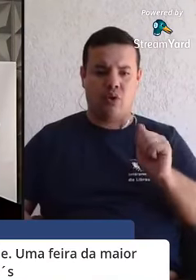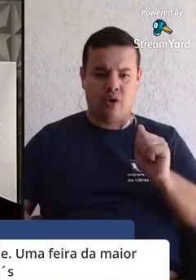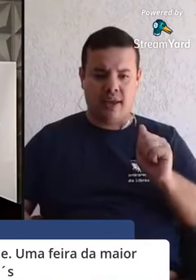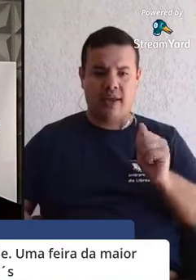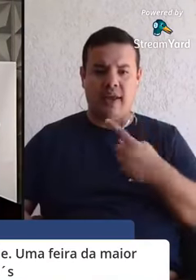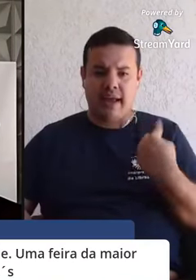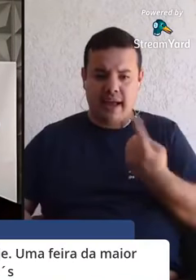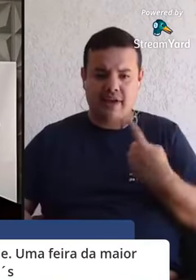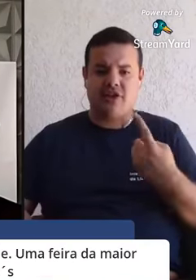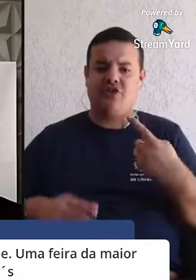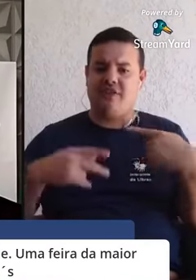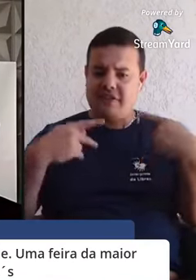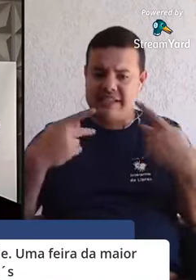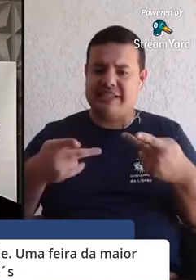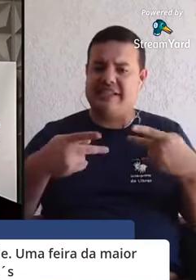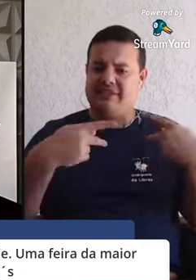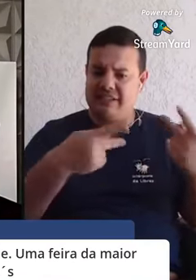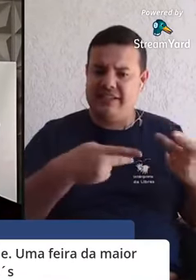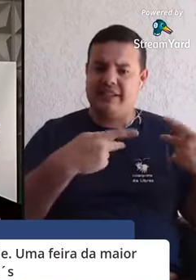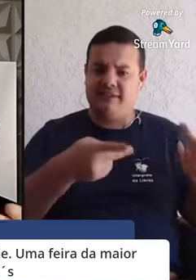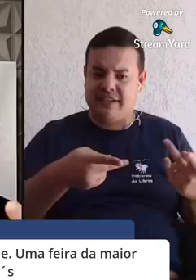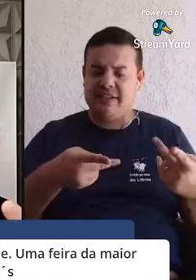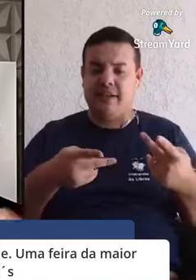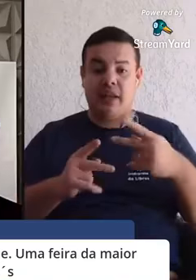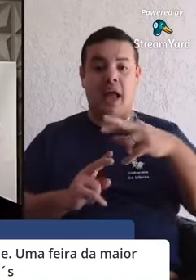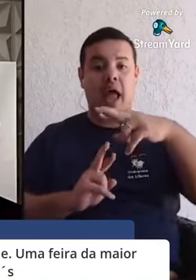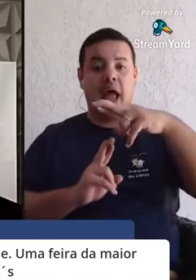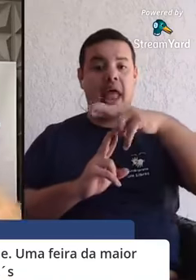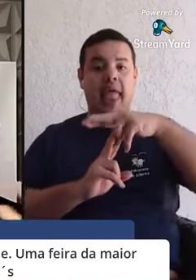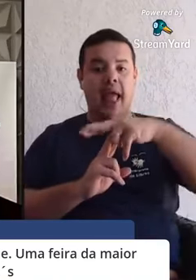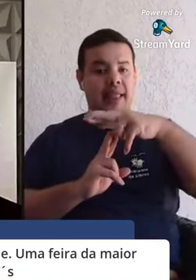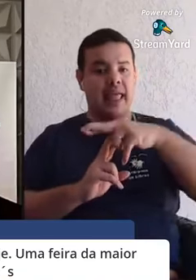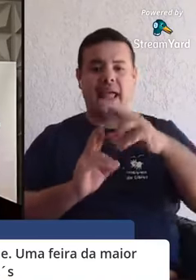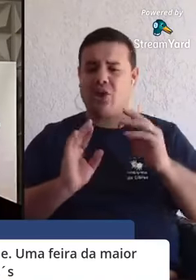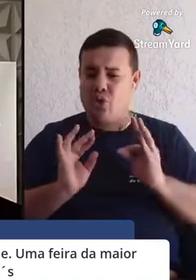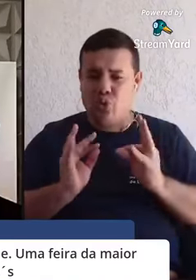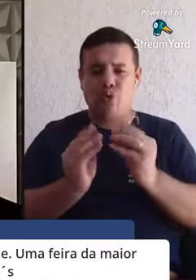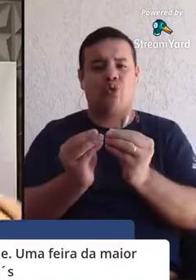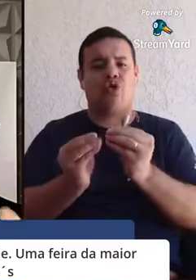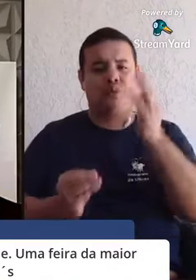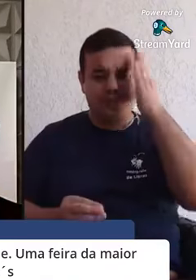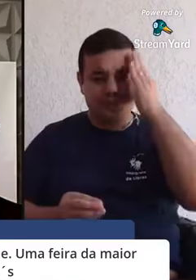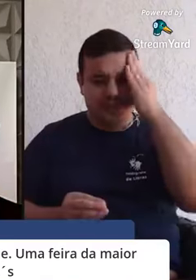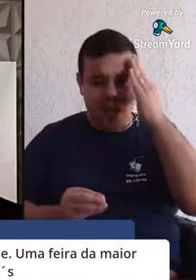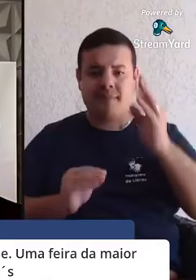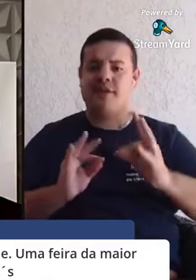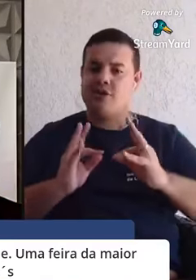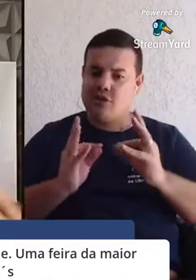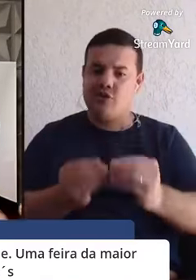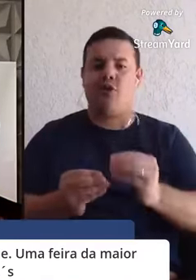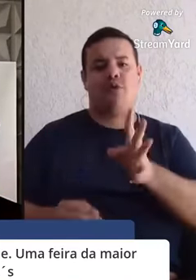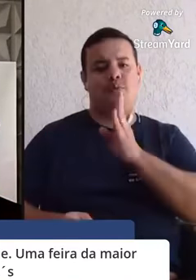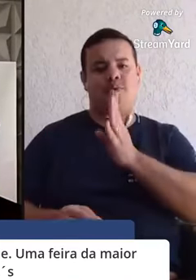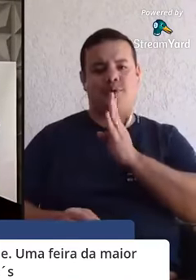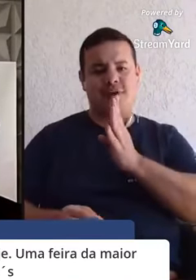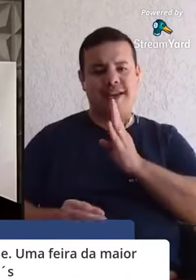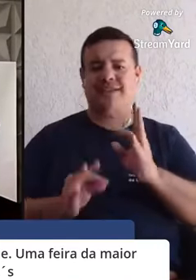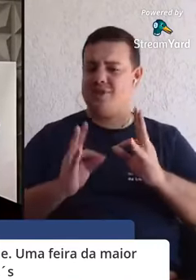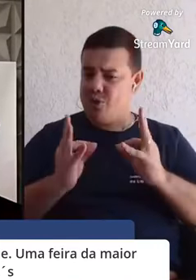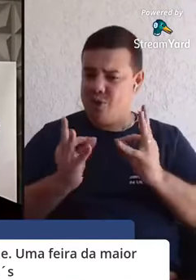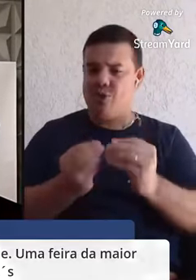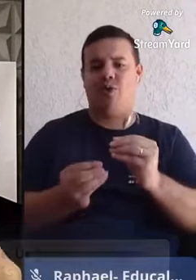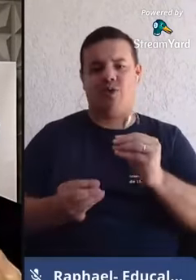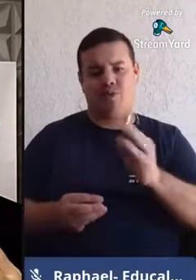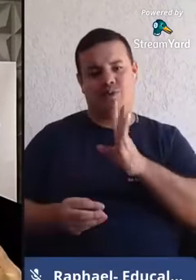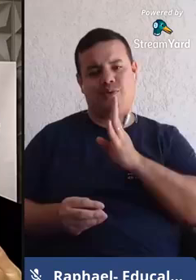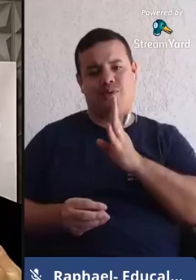você falar Reatec até hoje, todo mundo conhece Reatec, todo mundo sabe o que é Reatec. lembra da Reatec. A Reatec foi um marco mesmo. O que